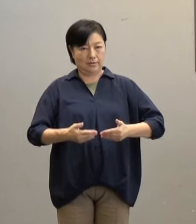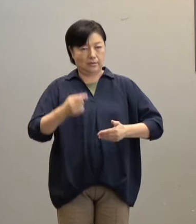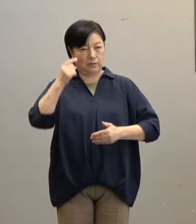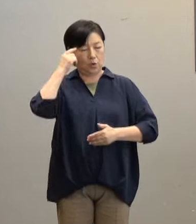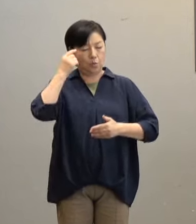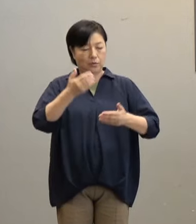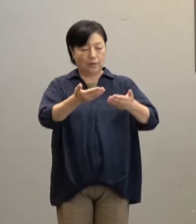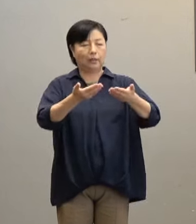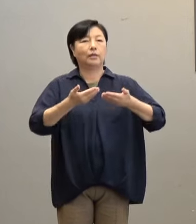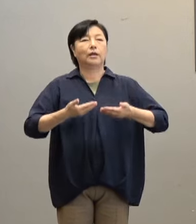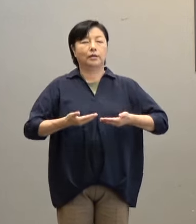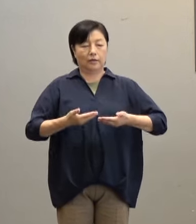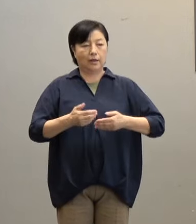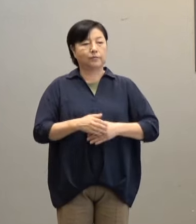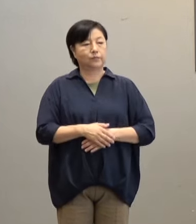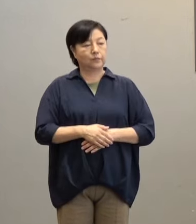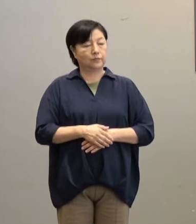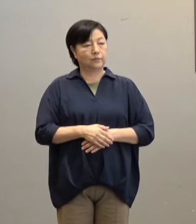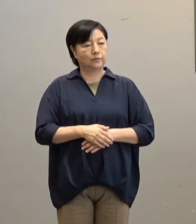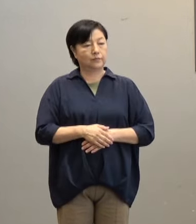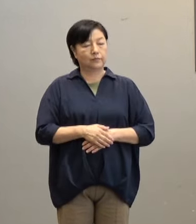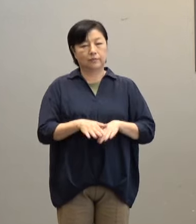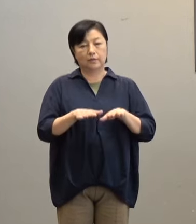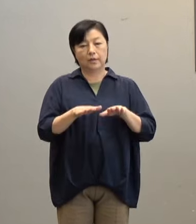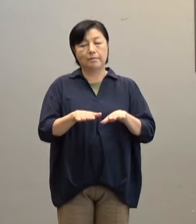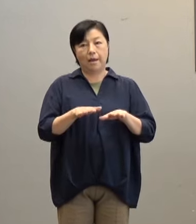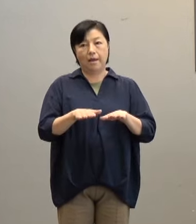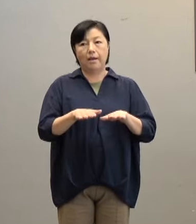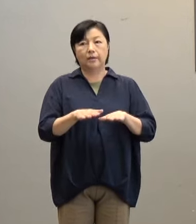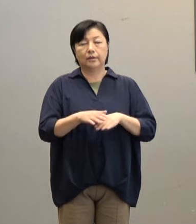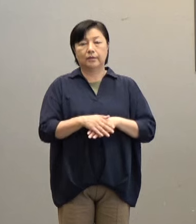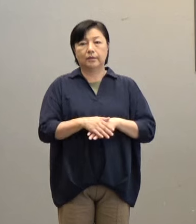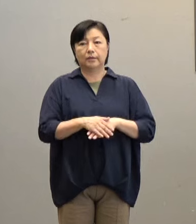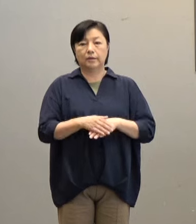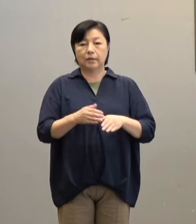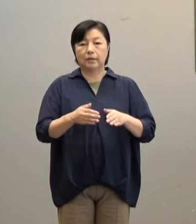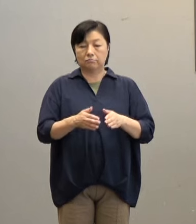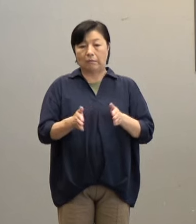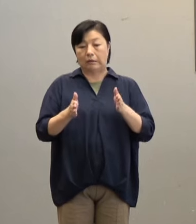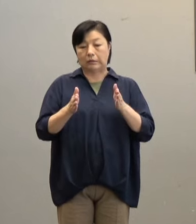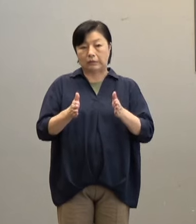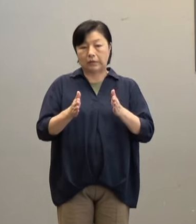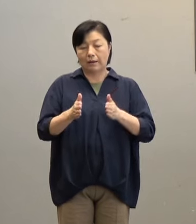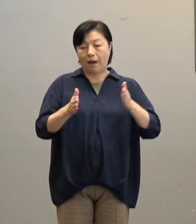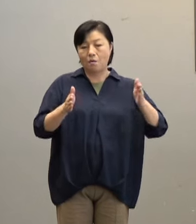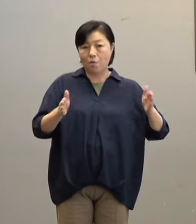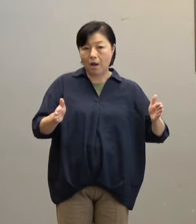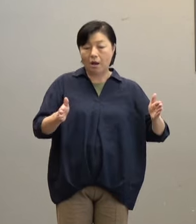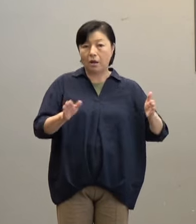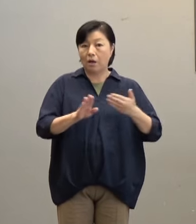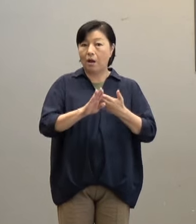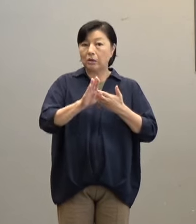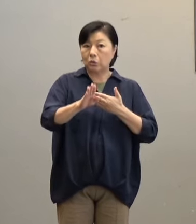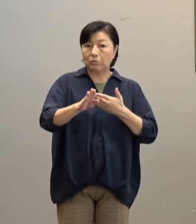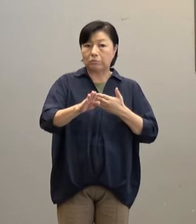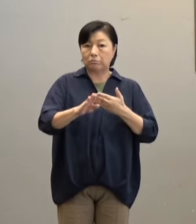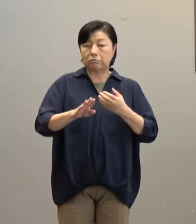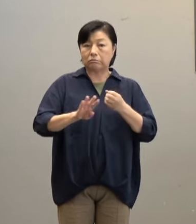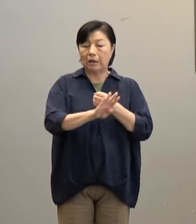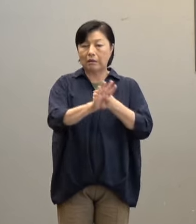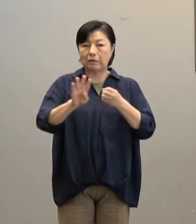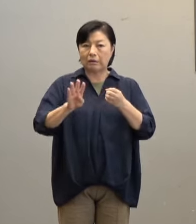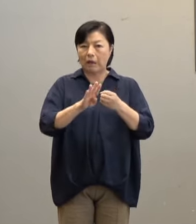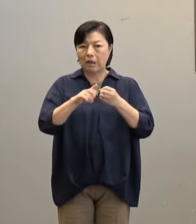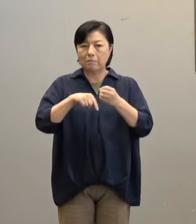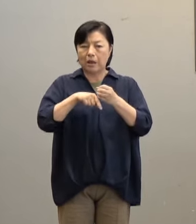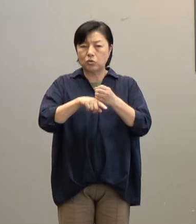ていただいてですね、この今規制が緩和された後もですね、放射線物質の検査、これ